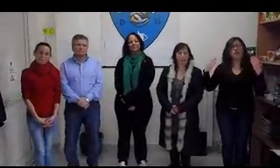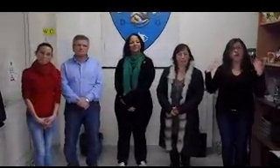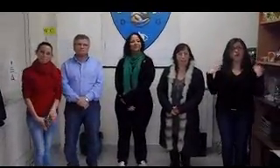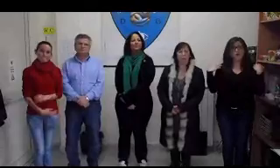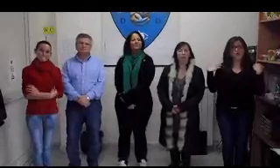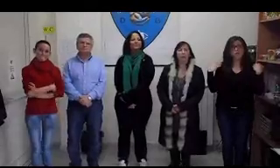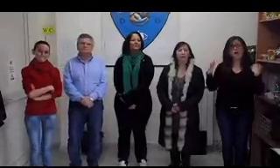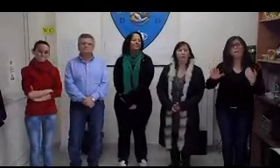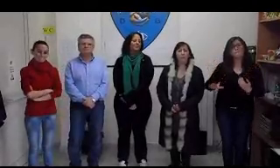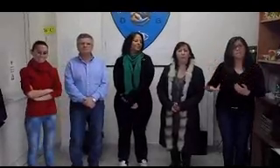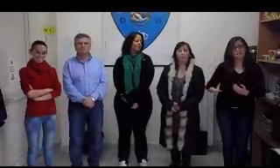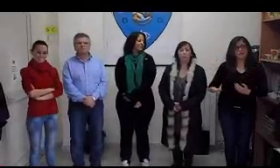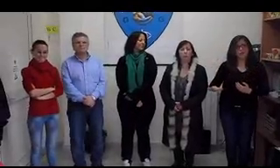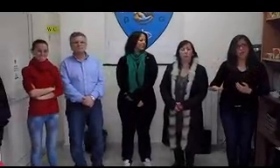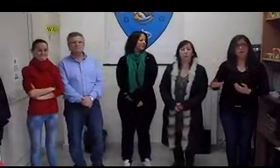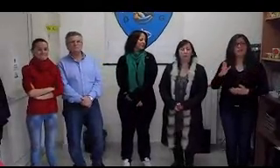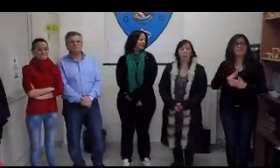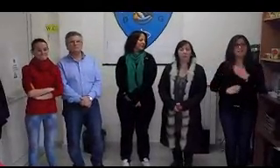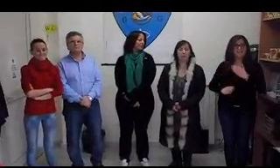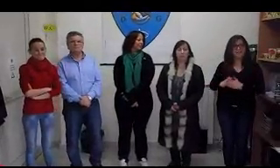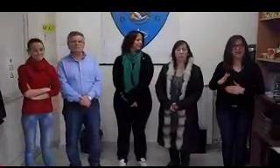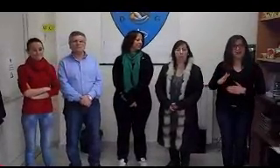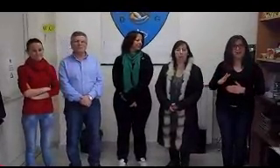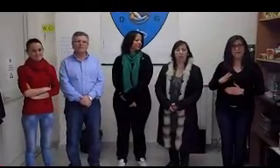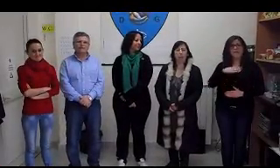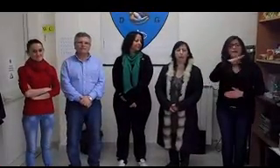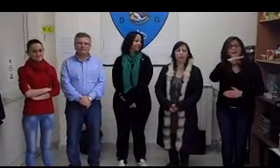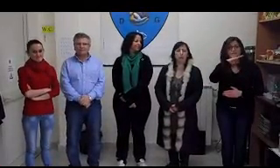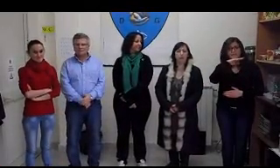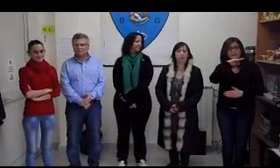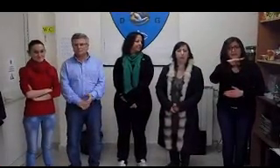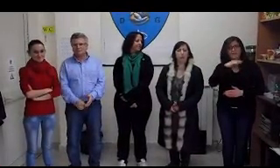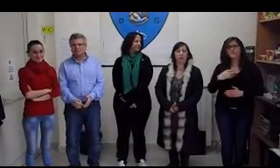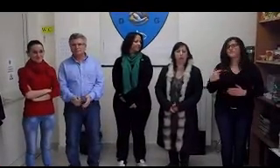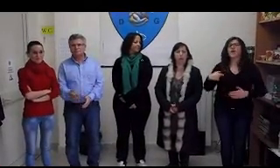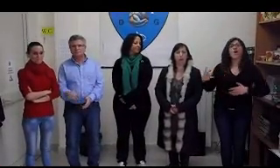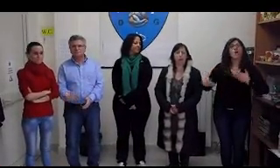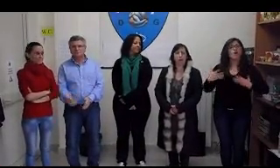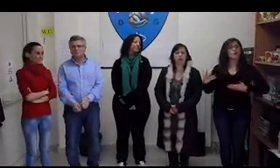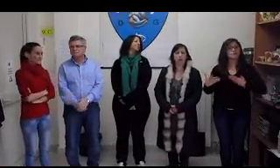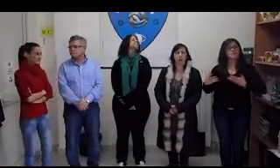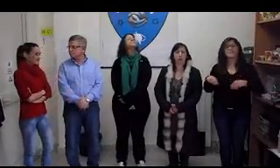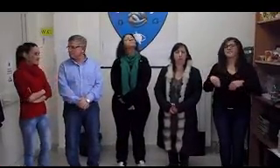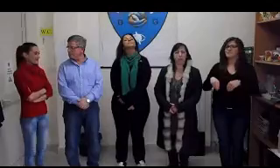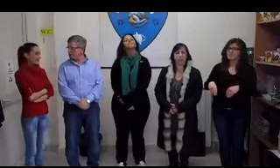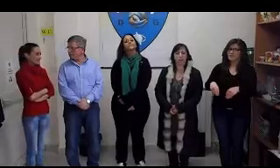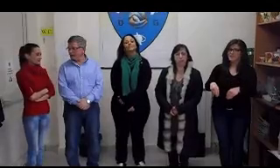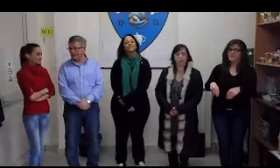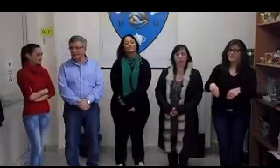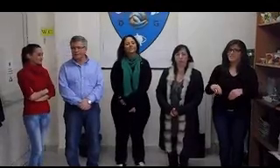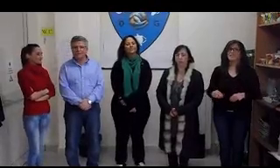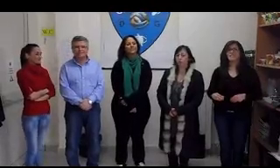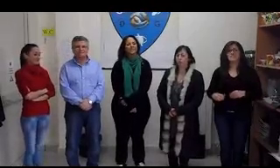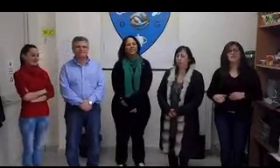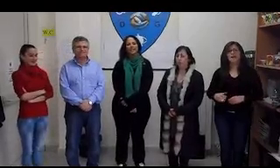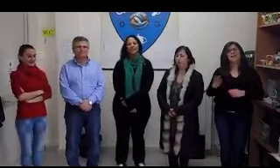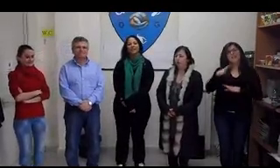di anziani. Sono molto lieta ed onorata di essere qui e partecipare a questo